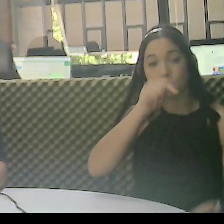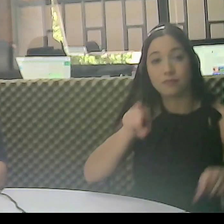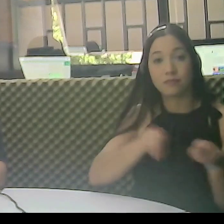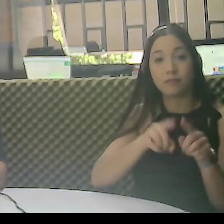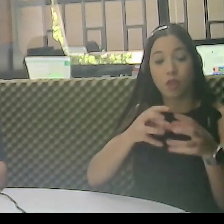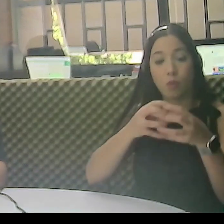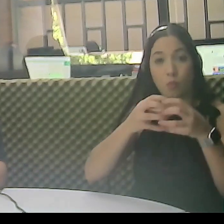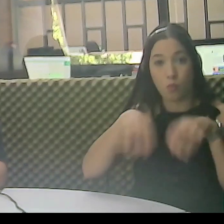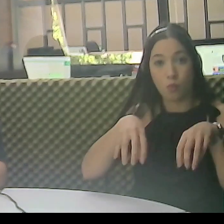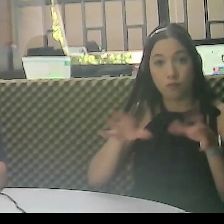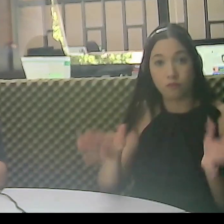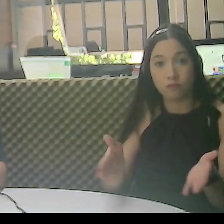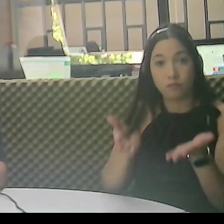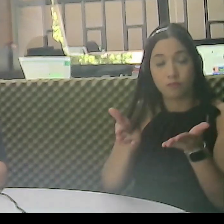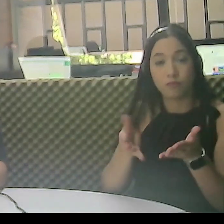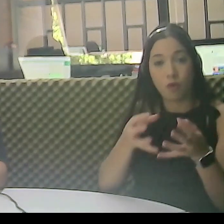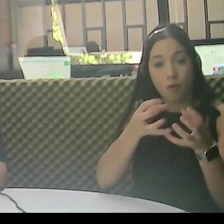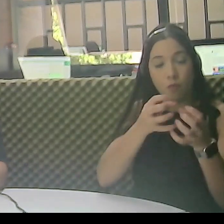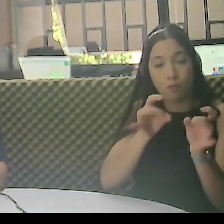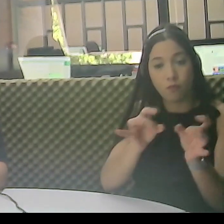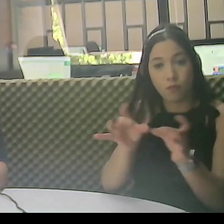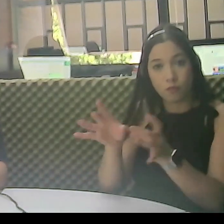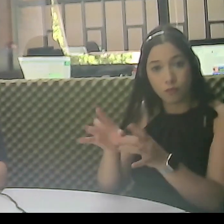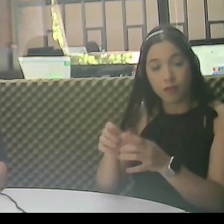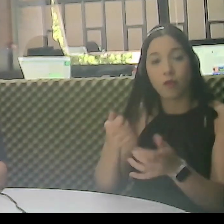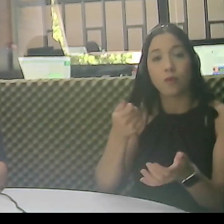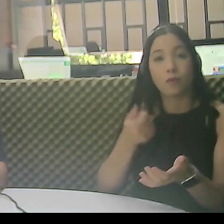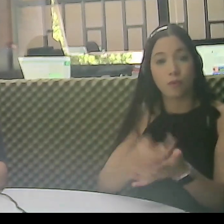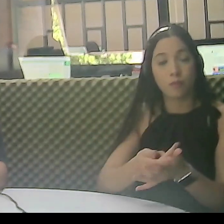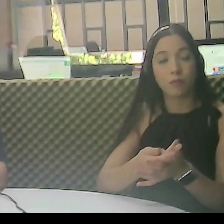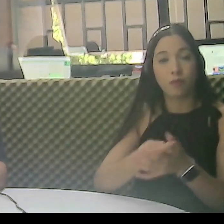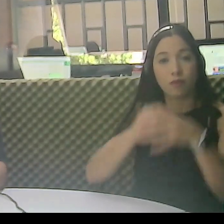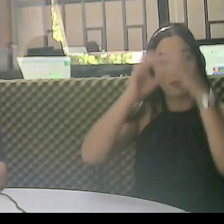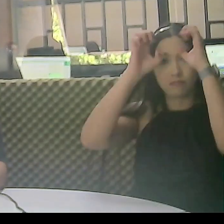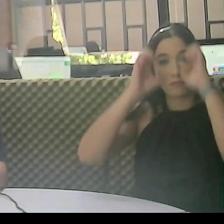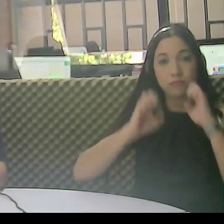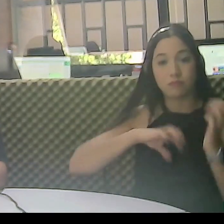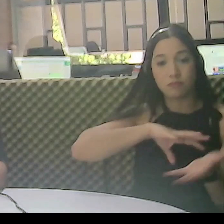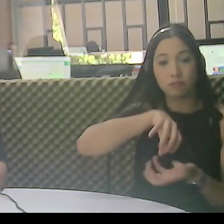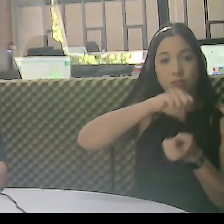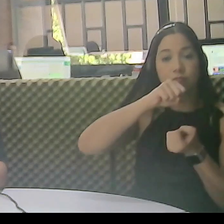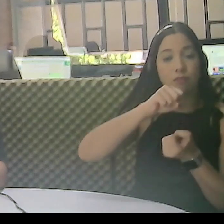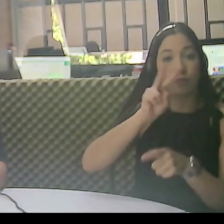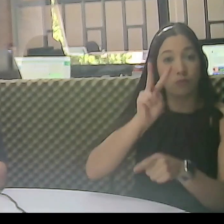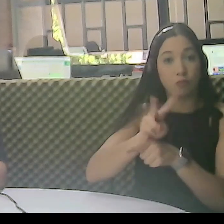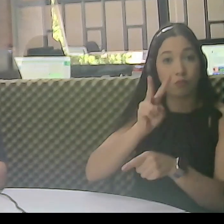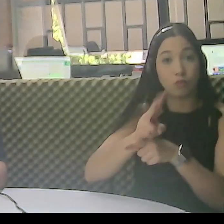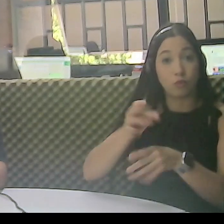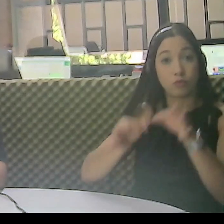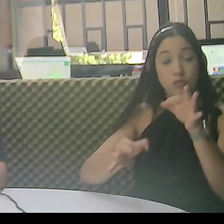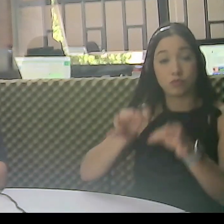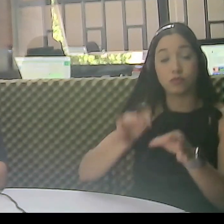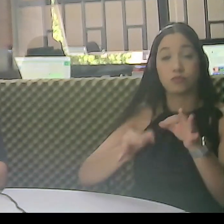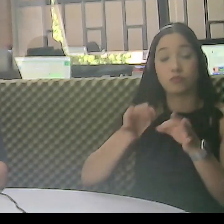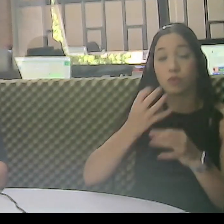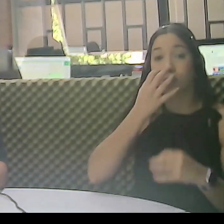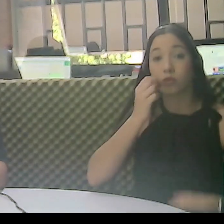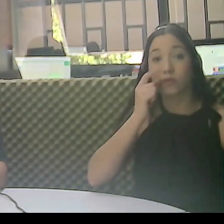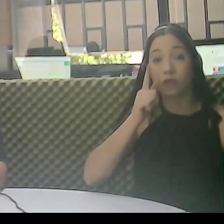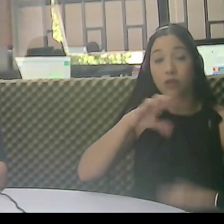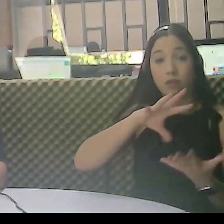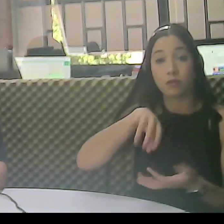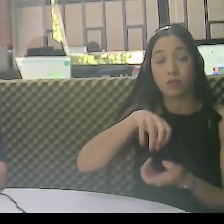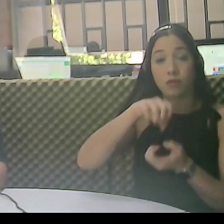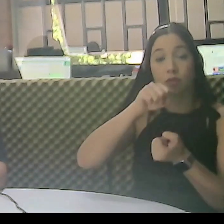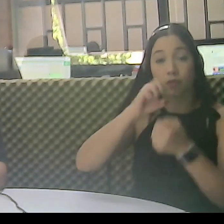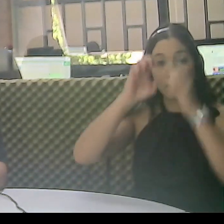ovos, incentivo à produção, consumo eticamente sustentável, tutela jurídica dos animais,